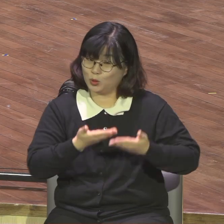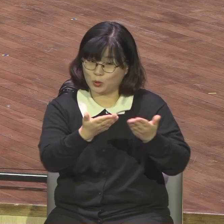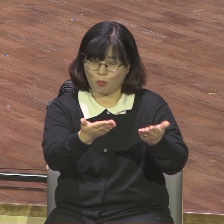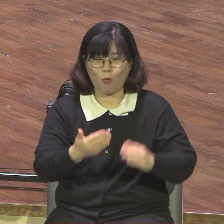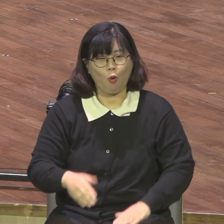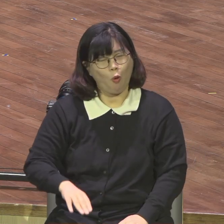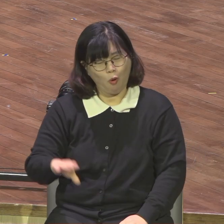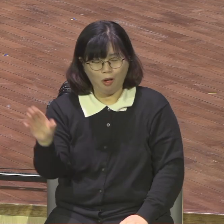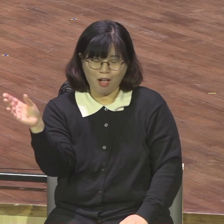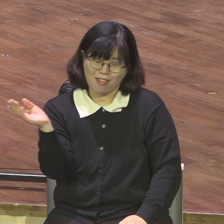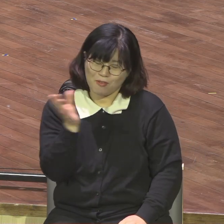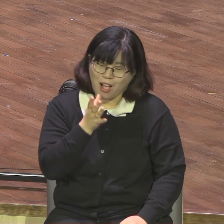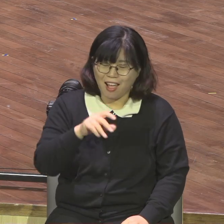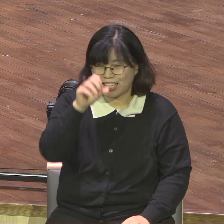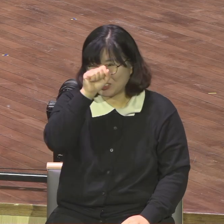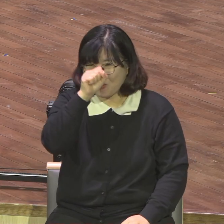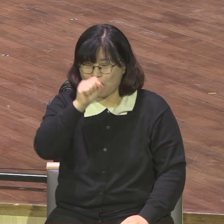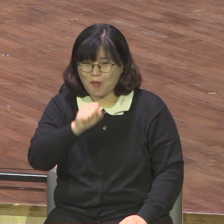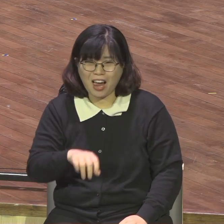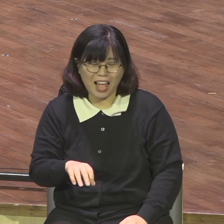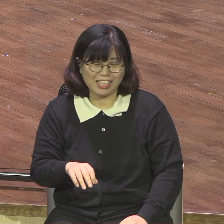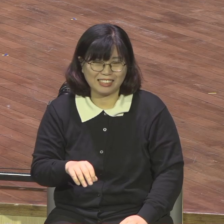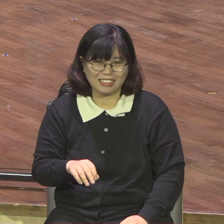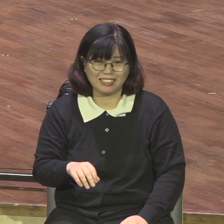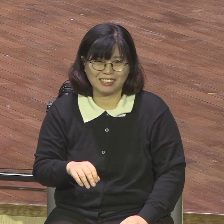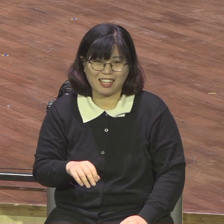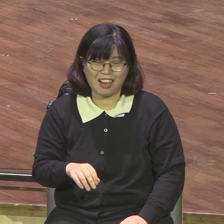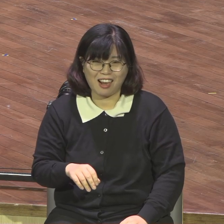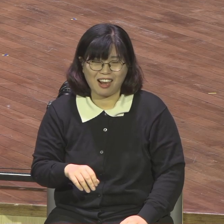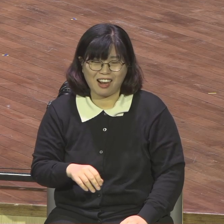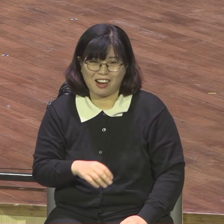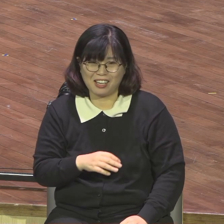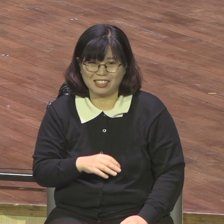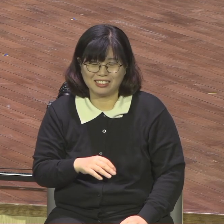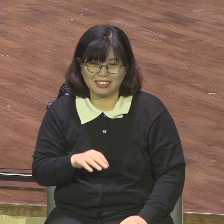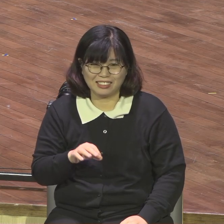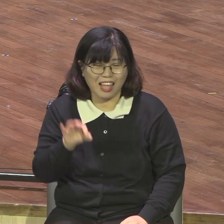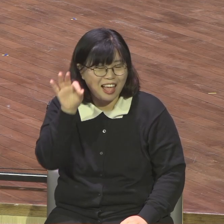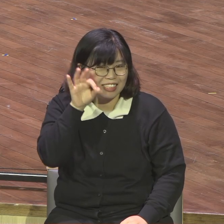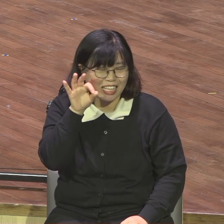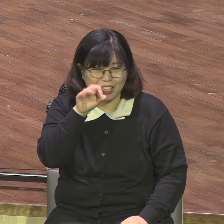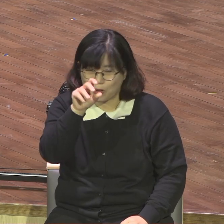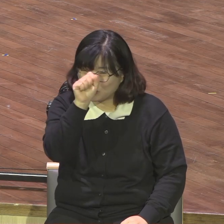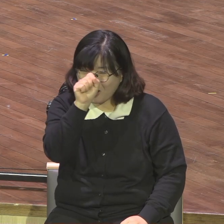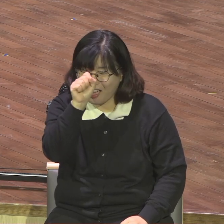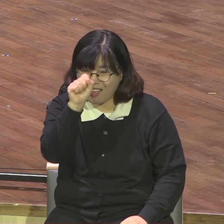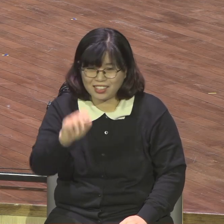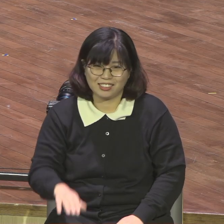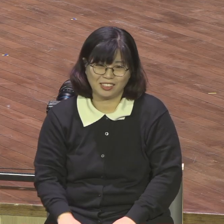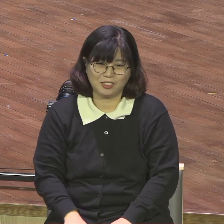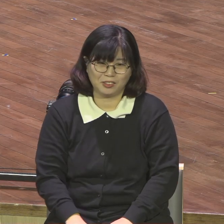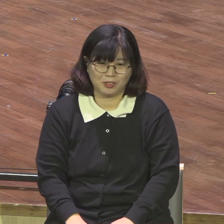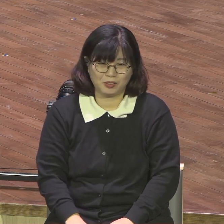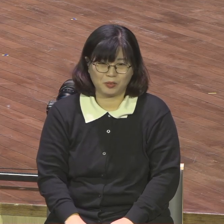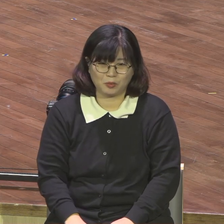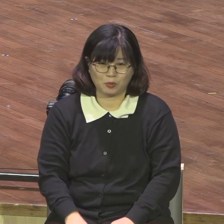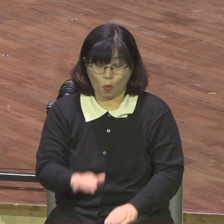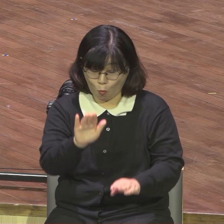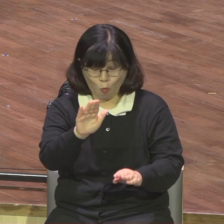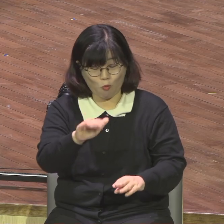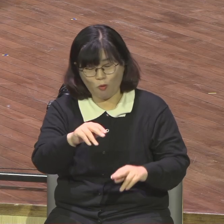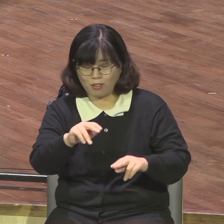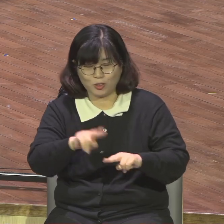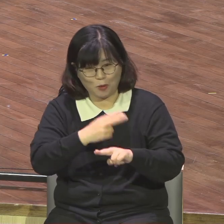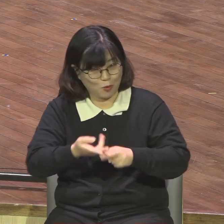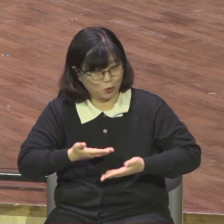내가 좋아하는 사탕이다. 할아버지. 어이고 우리 연지도 메리 크리스마스.